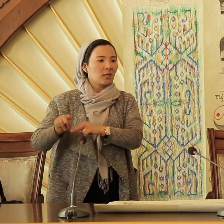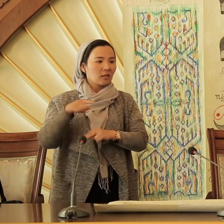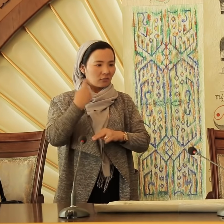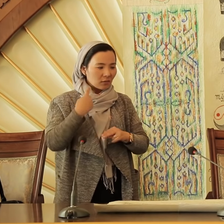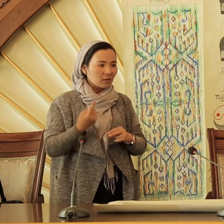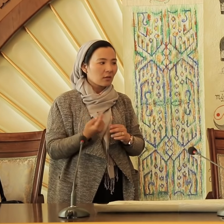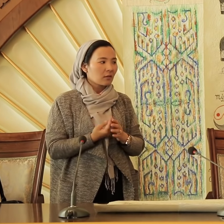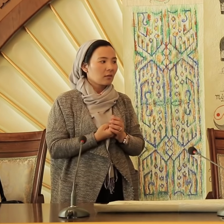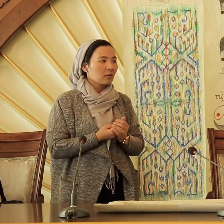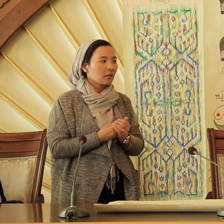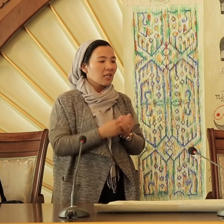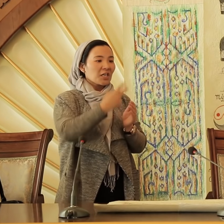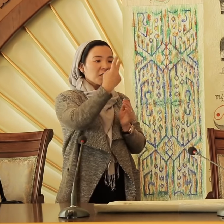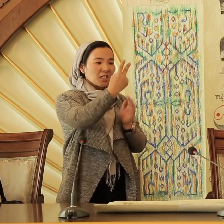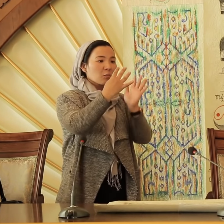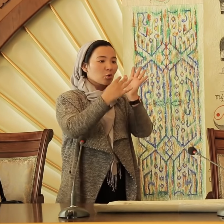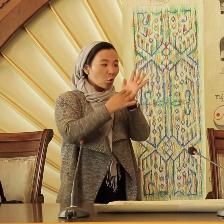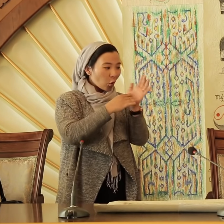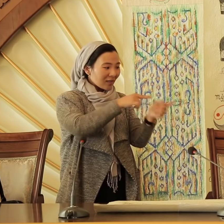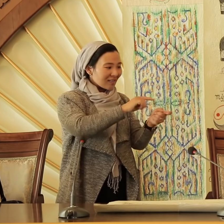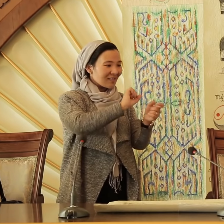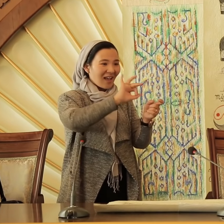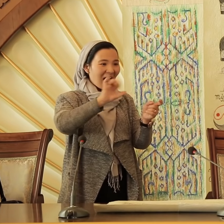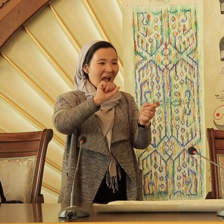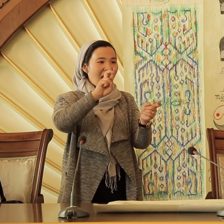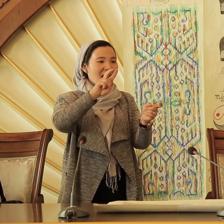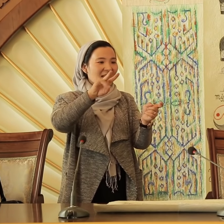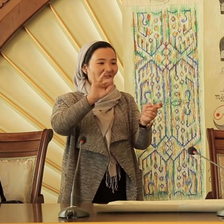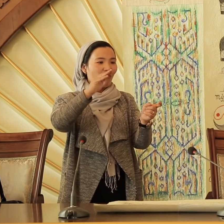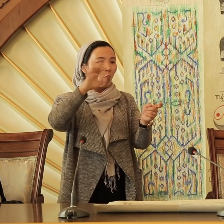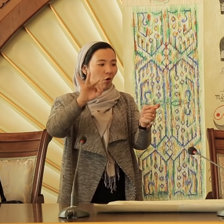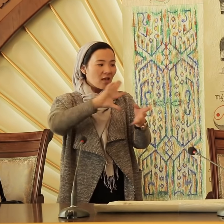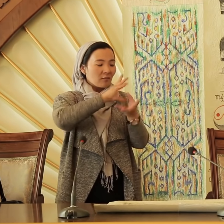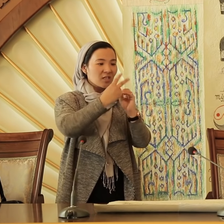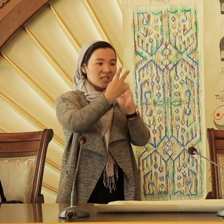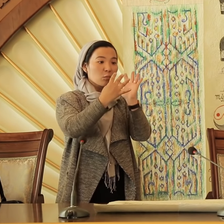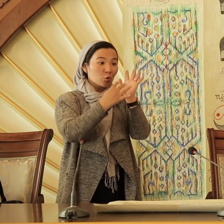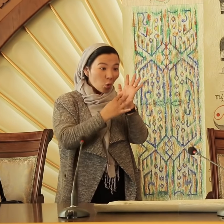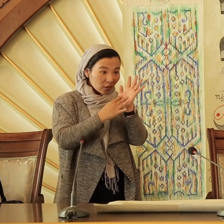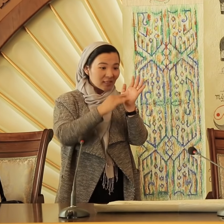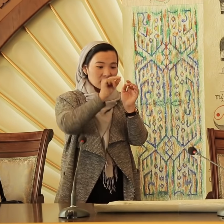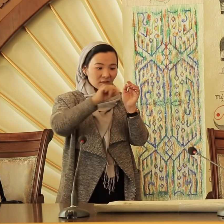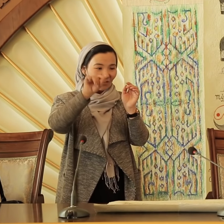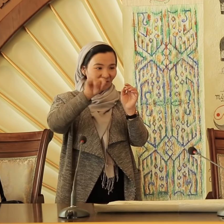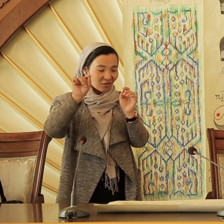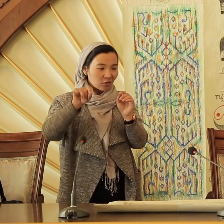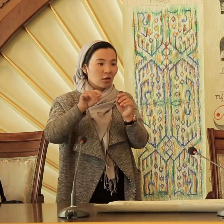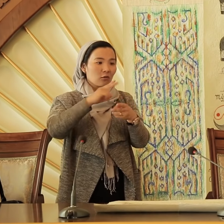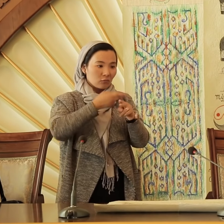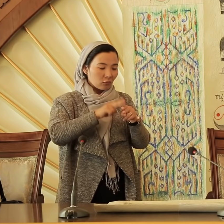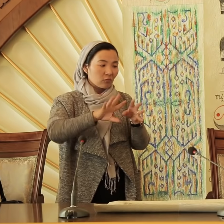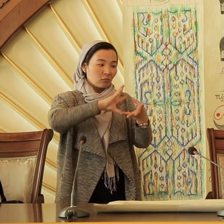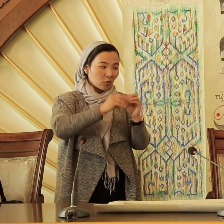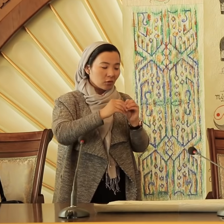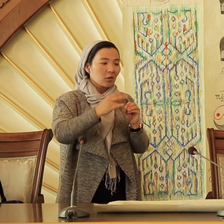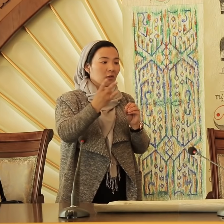Odam alayhissalom 29 harfdan iborat alifbo. Atiga 19 shakldan tashkil topadi.